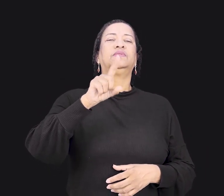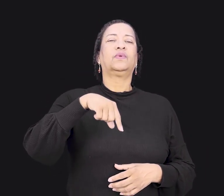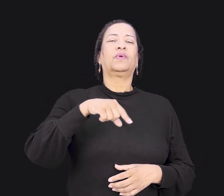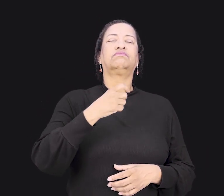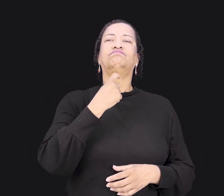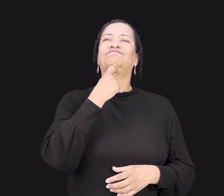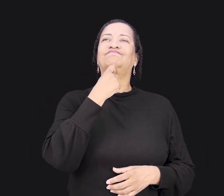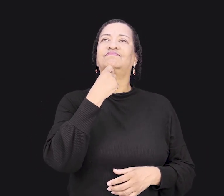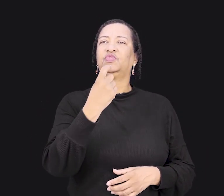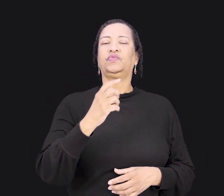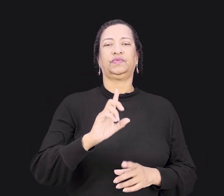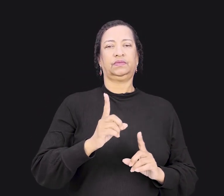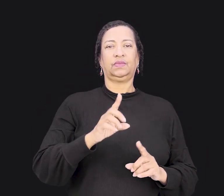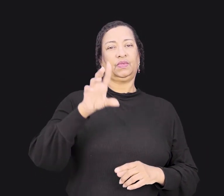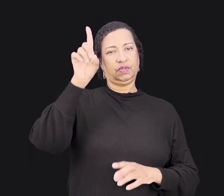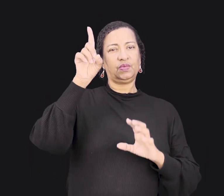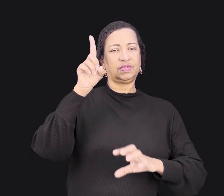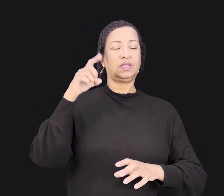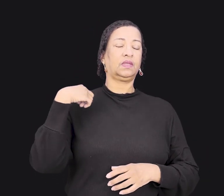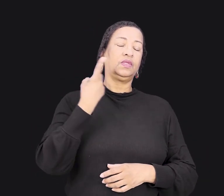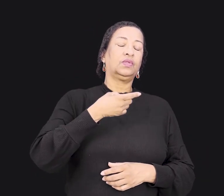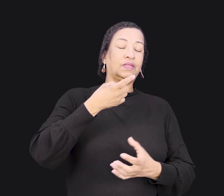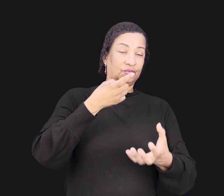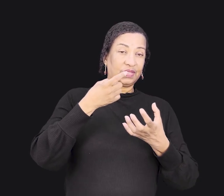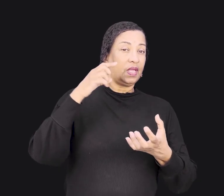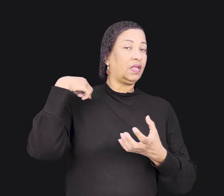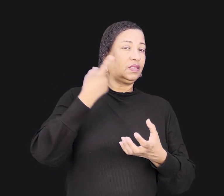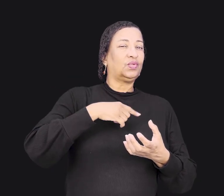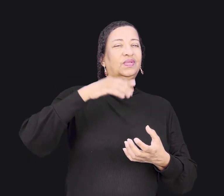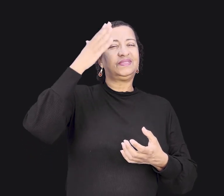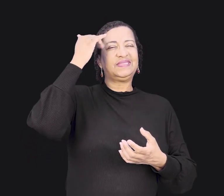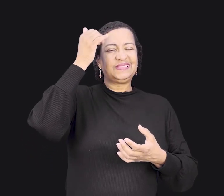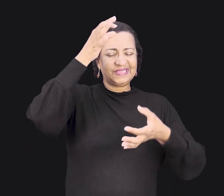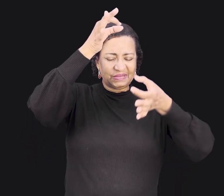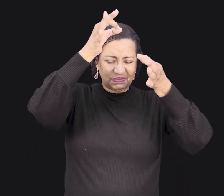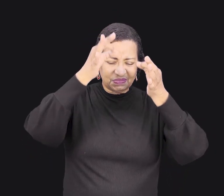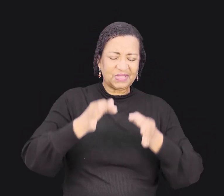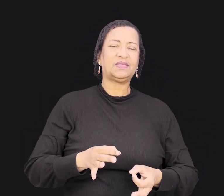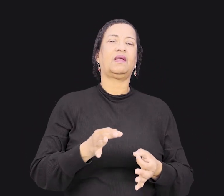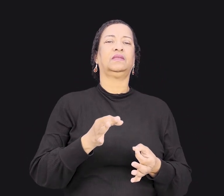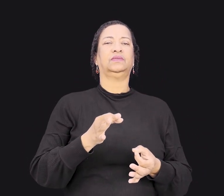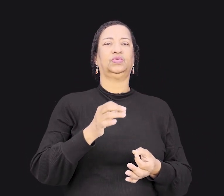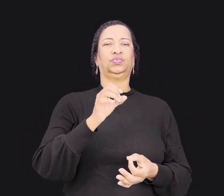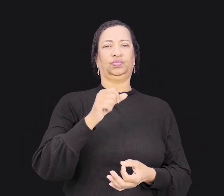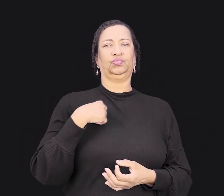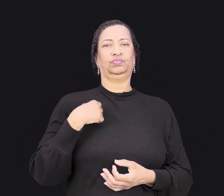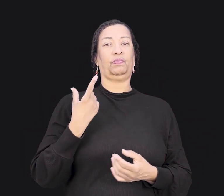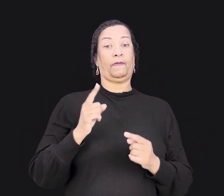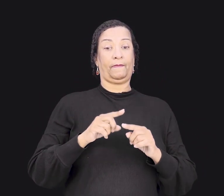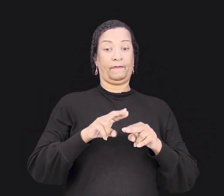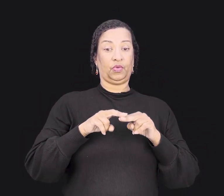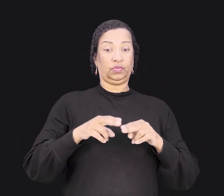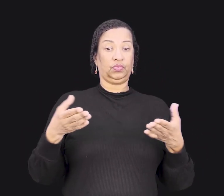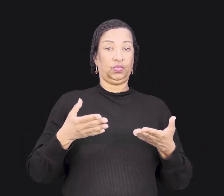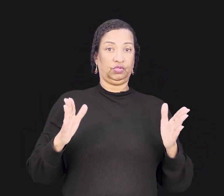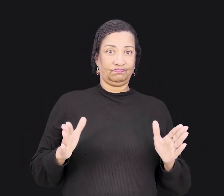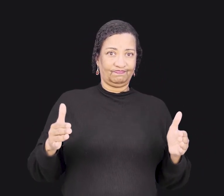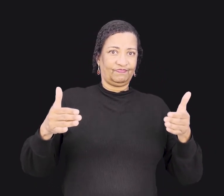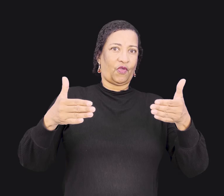dúvida. Deus quer que tenhamos certeza da nossa salvação. Por isso, este é o enfoque de nosso estudo hoje. Aliás, este é